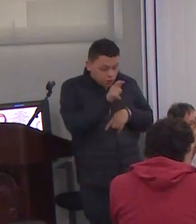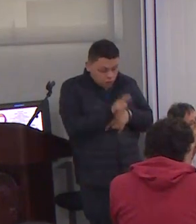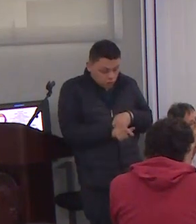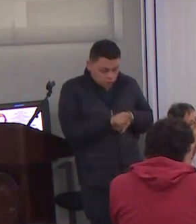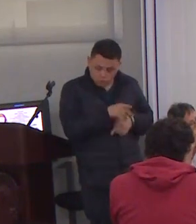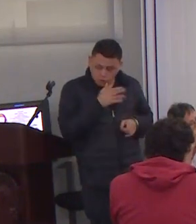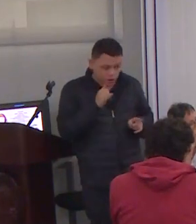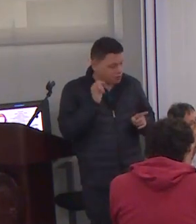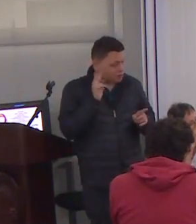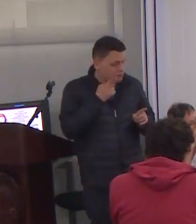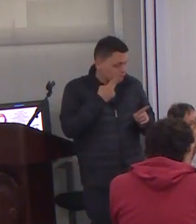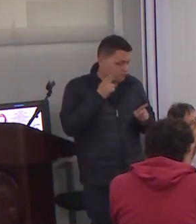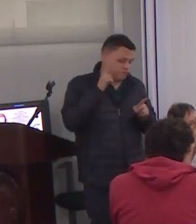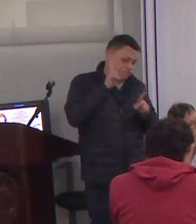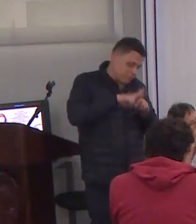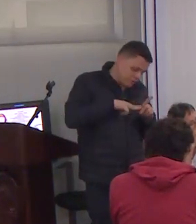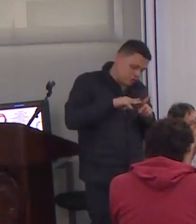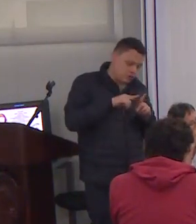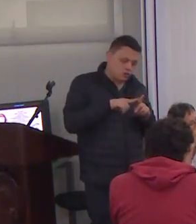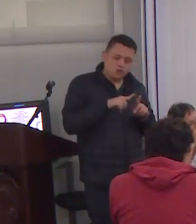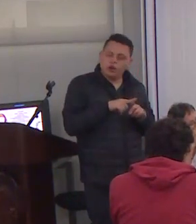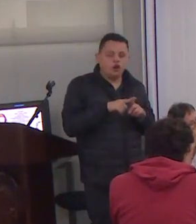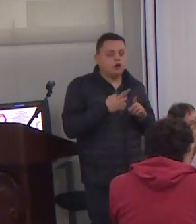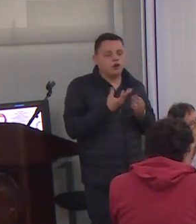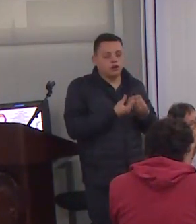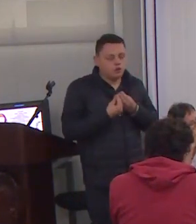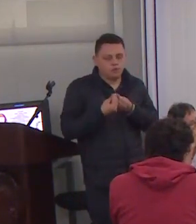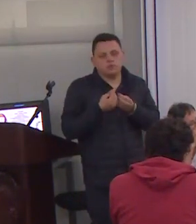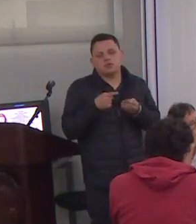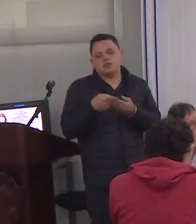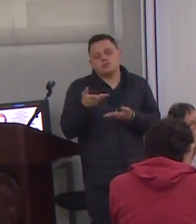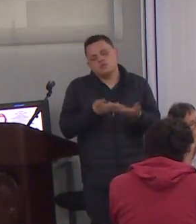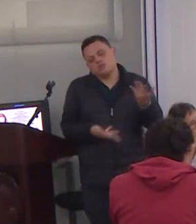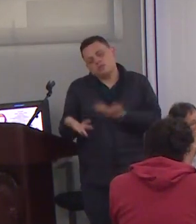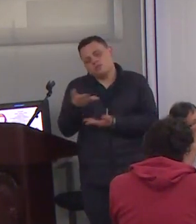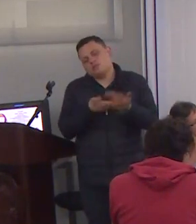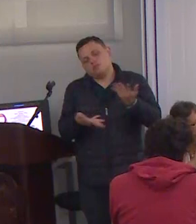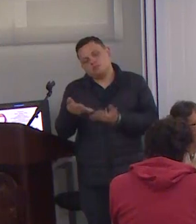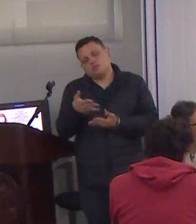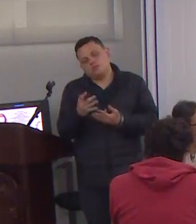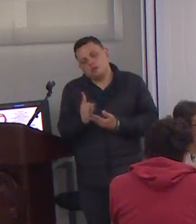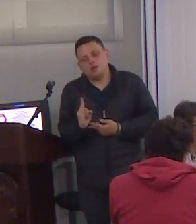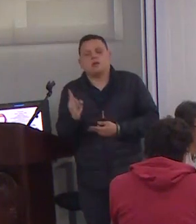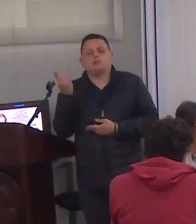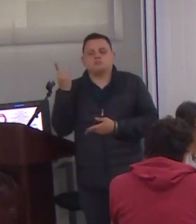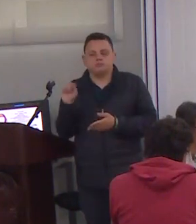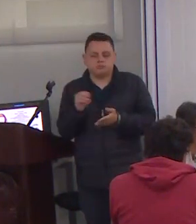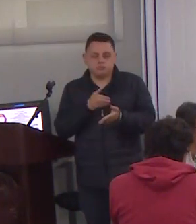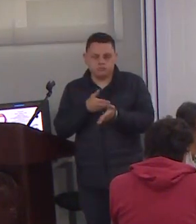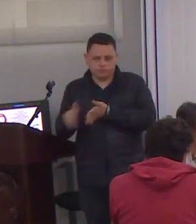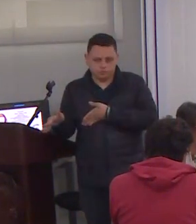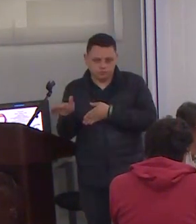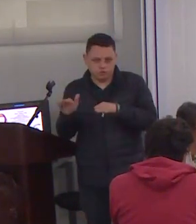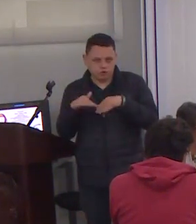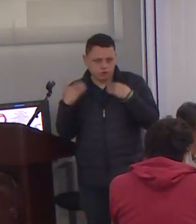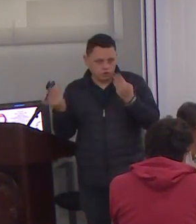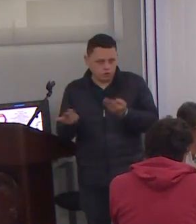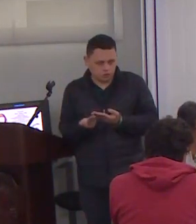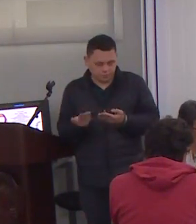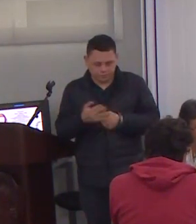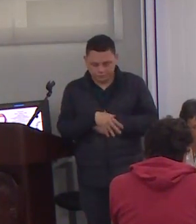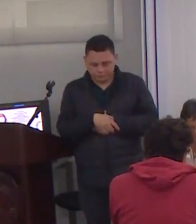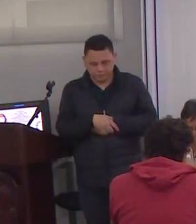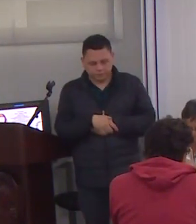quedan etiquetados y entonces terminan en un comité de convivencia y muy seguramente terminan excluidos del colegio porque